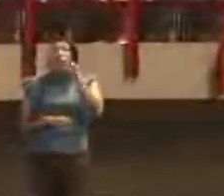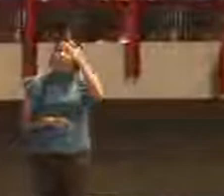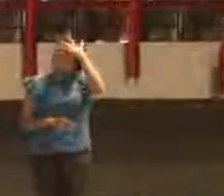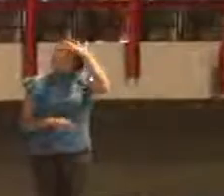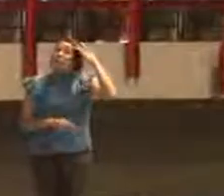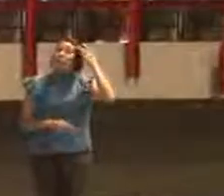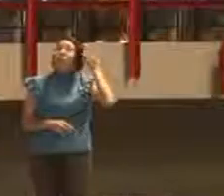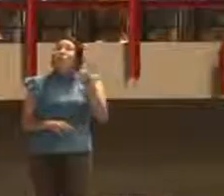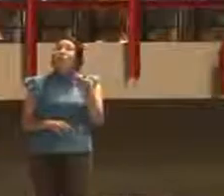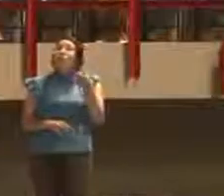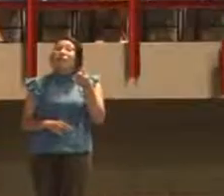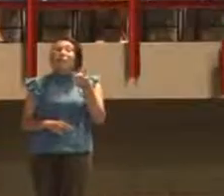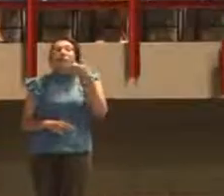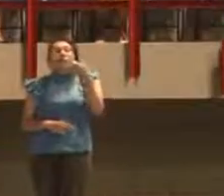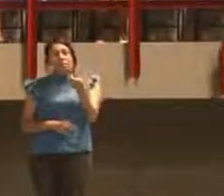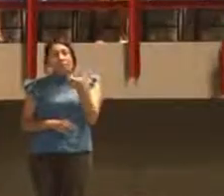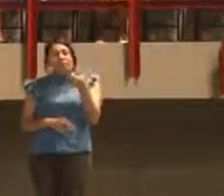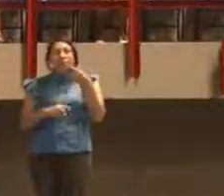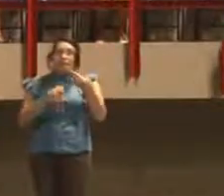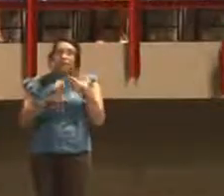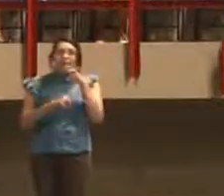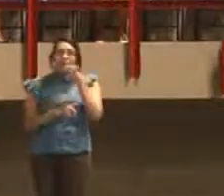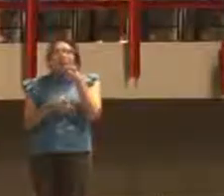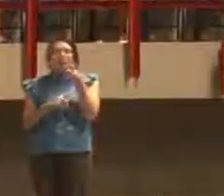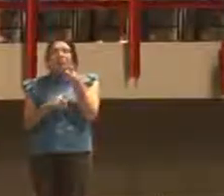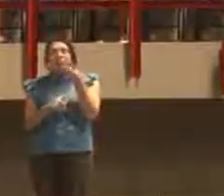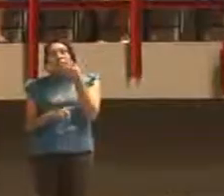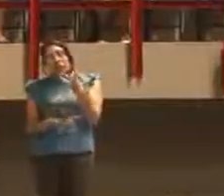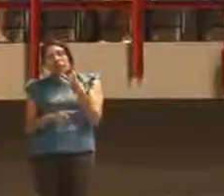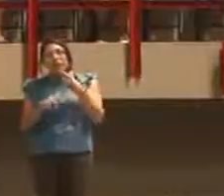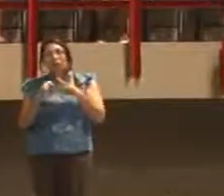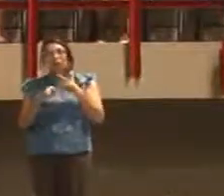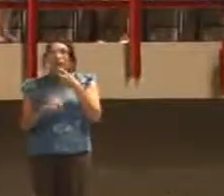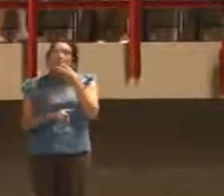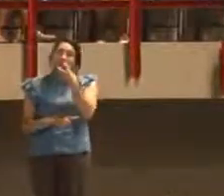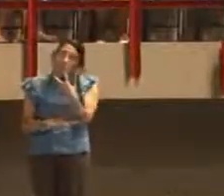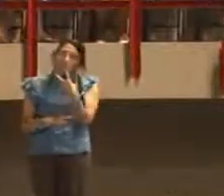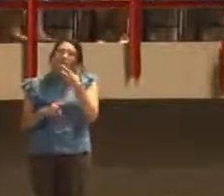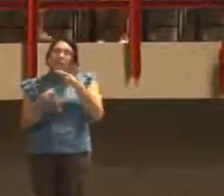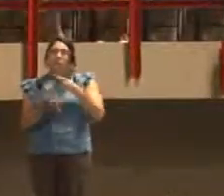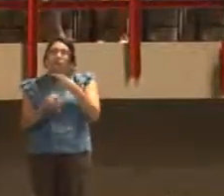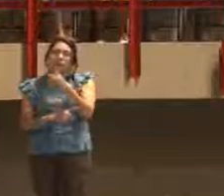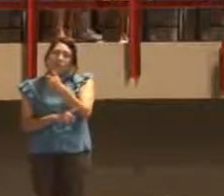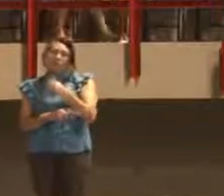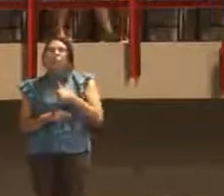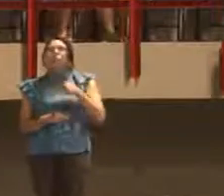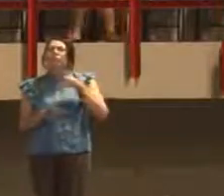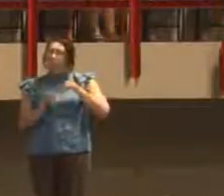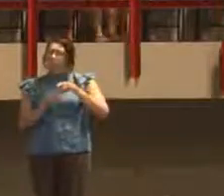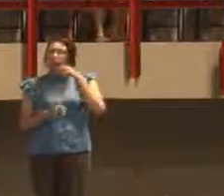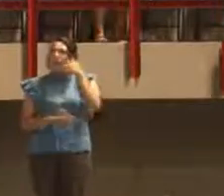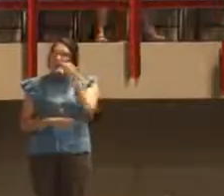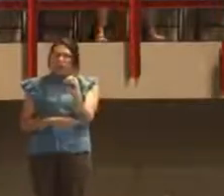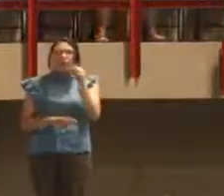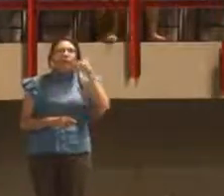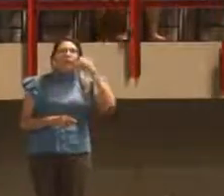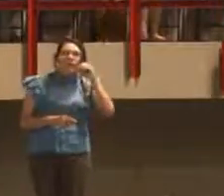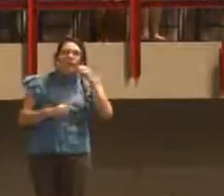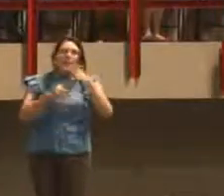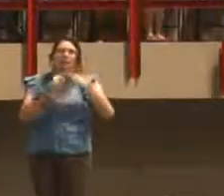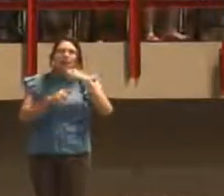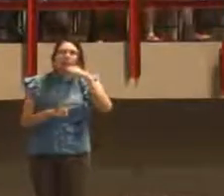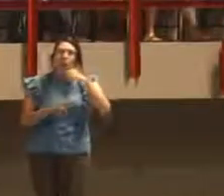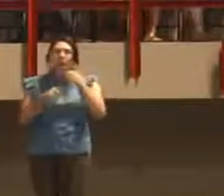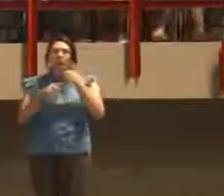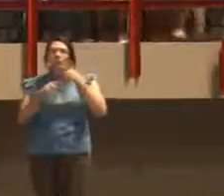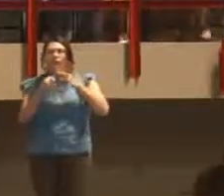era 6 fatorial. 6 vezes 5 vezes 4 vezes 3 vezes 2 vezes 1. Se fossem 10 pessoas, era 10 fatorial. 10 vezes